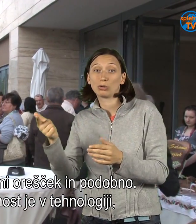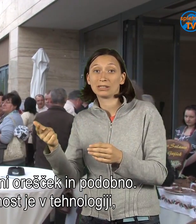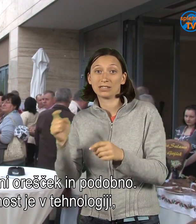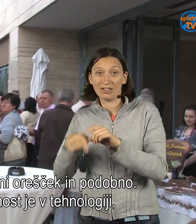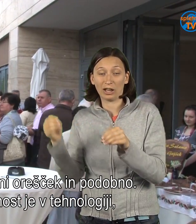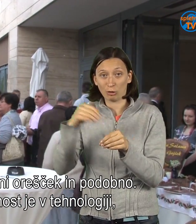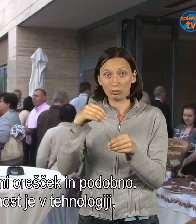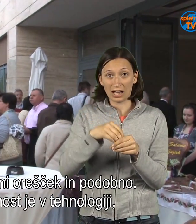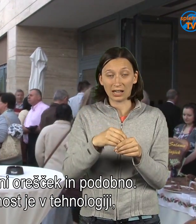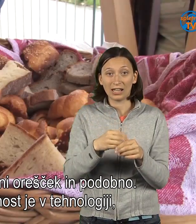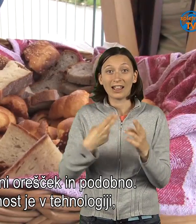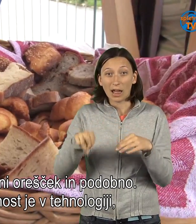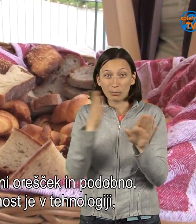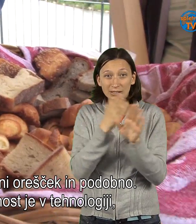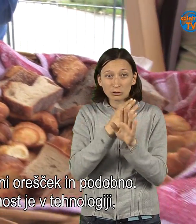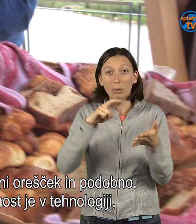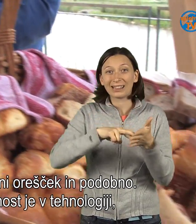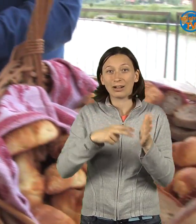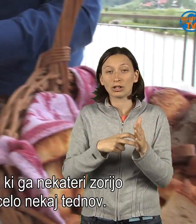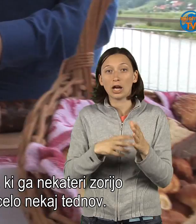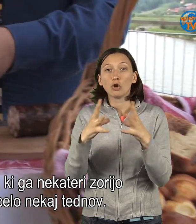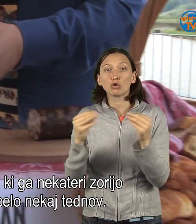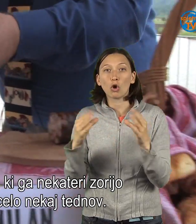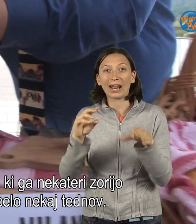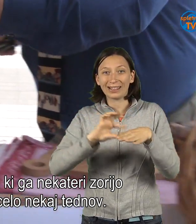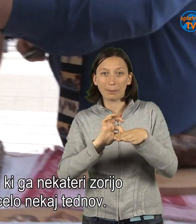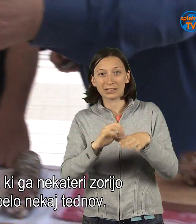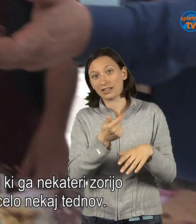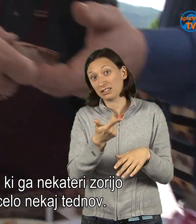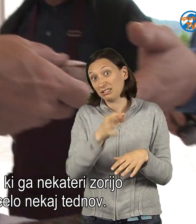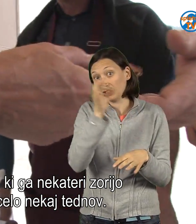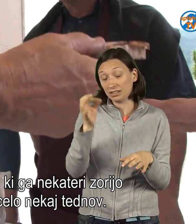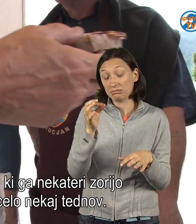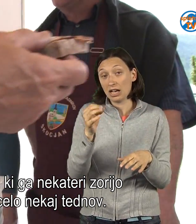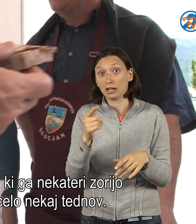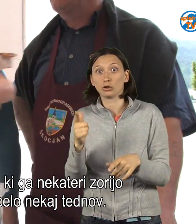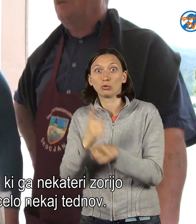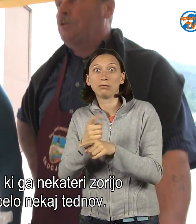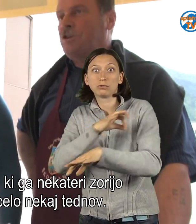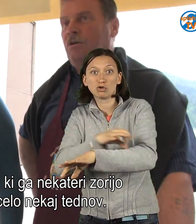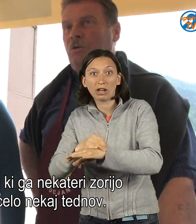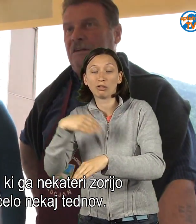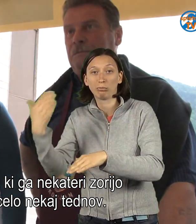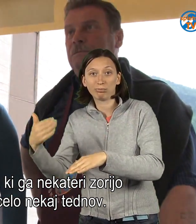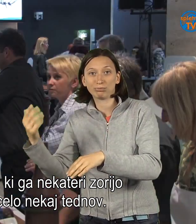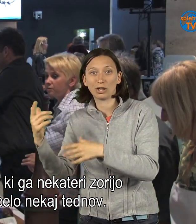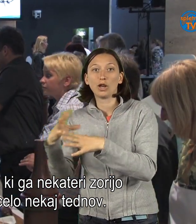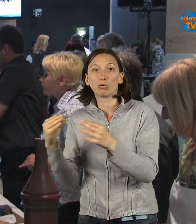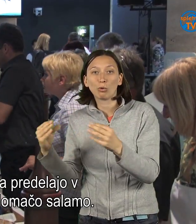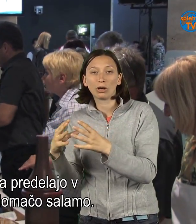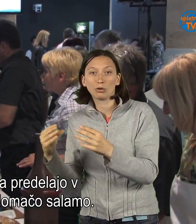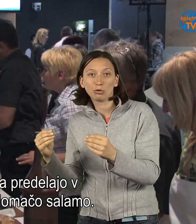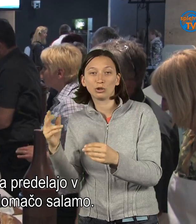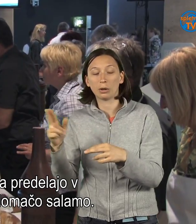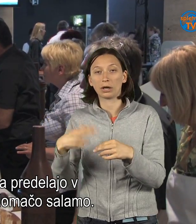dodajajo. Predvsem pa je najbolj skrivnost v tehnologiji, zorenje mesa, nekateri nekaj dni, nekateri celo tedne zorijo